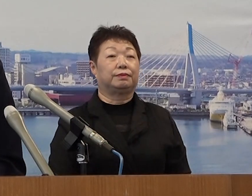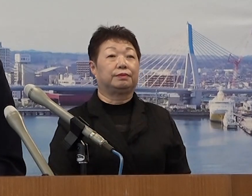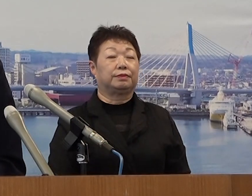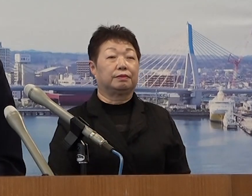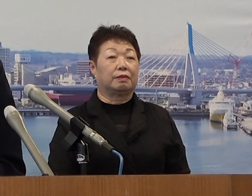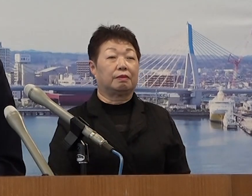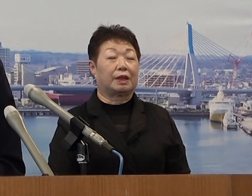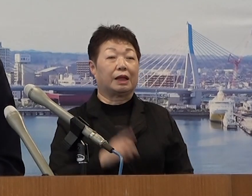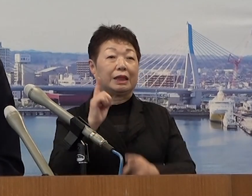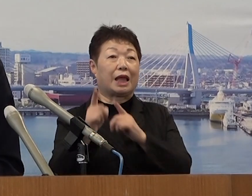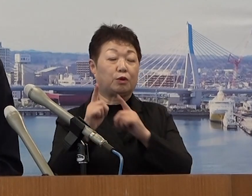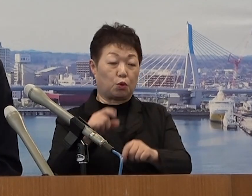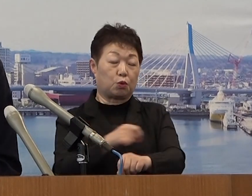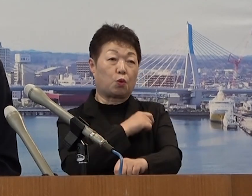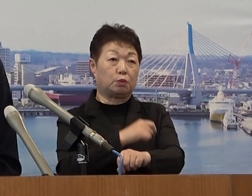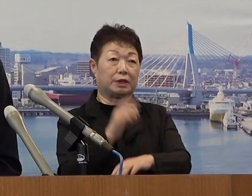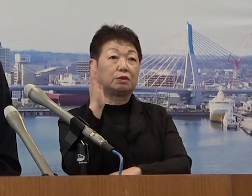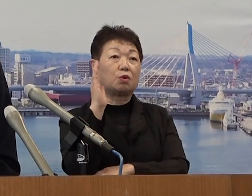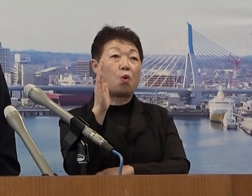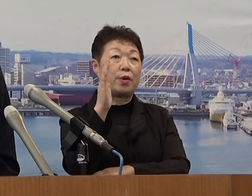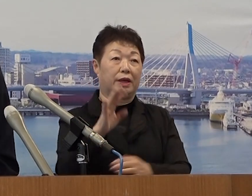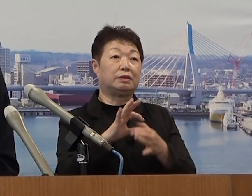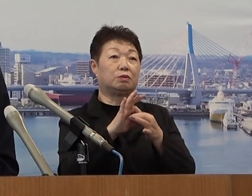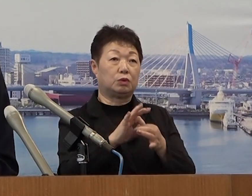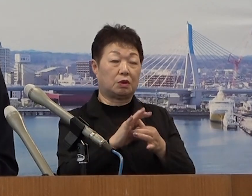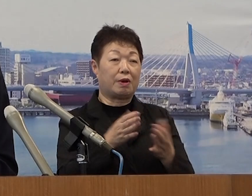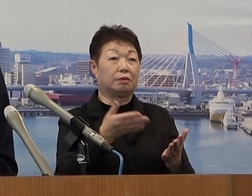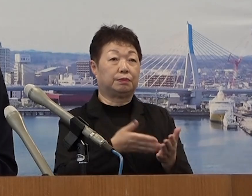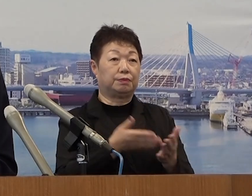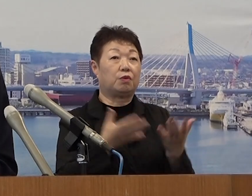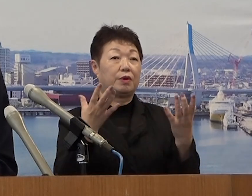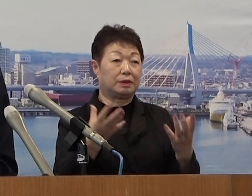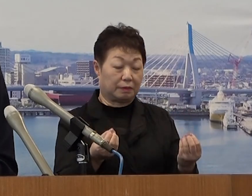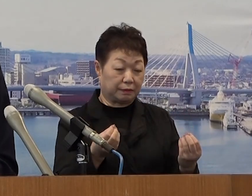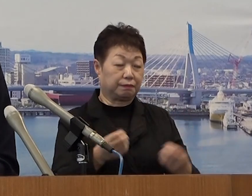屋久島太鼓特別公演につきましては以上でございます。